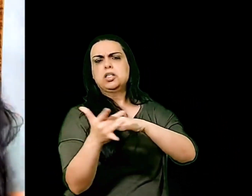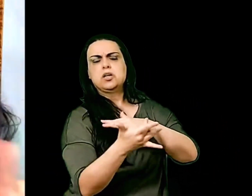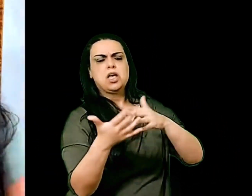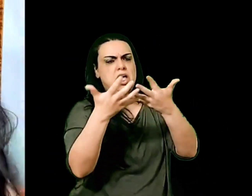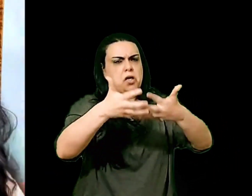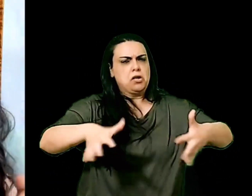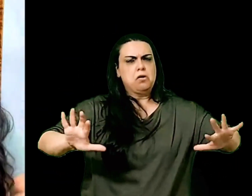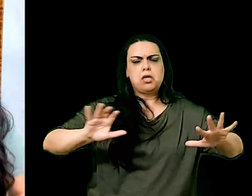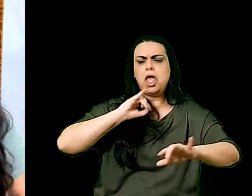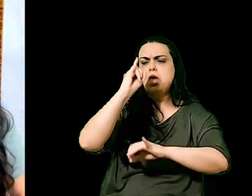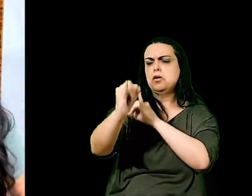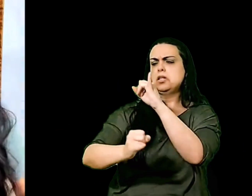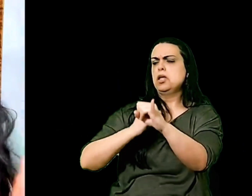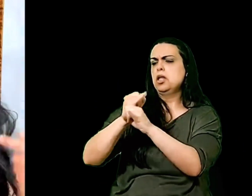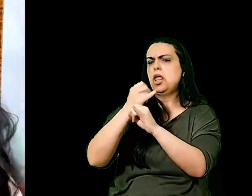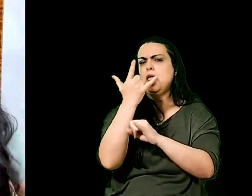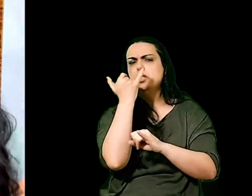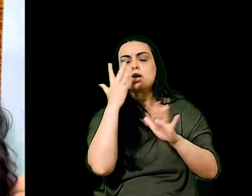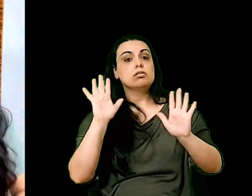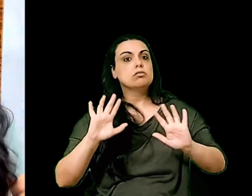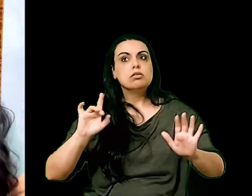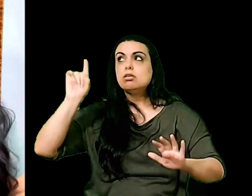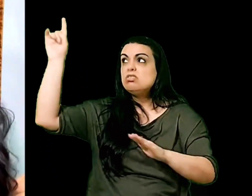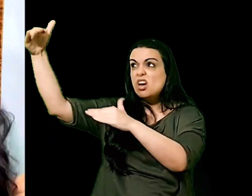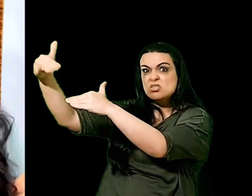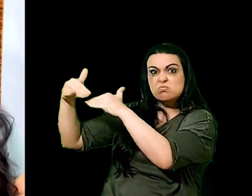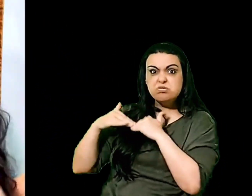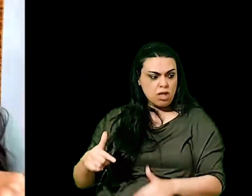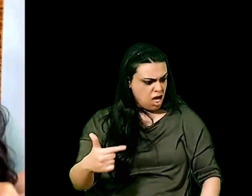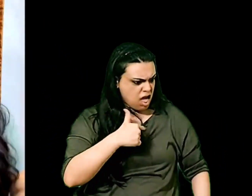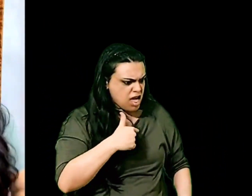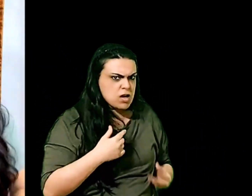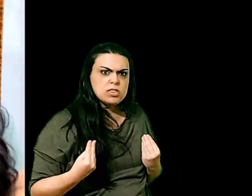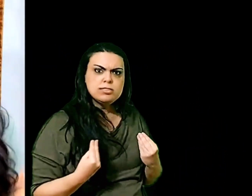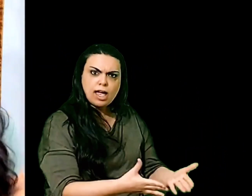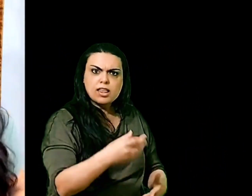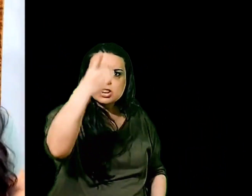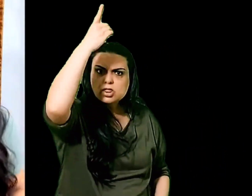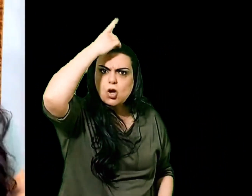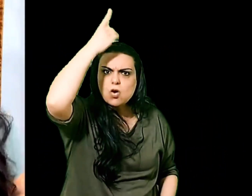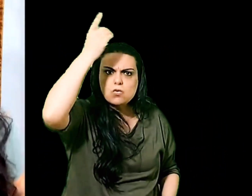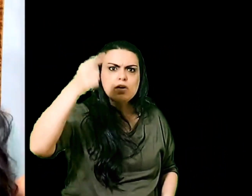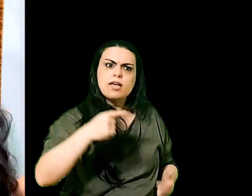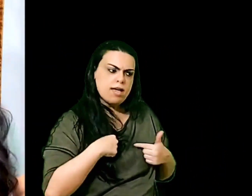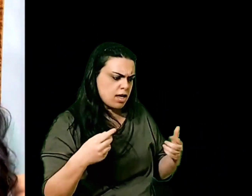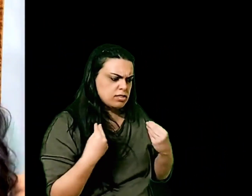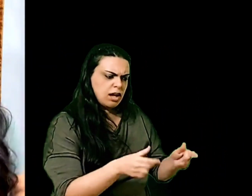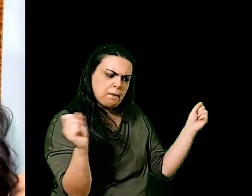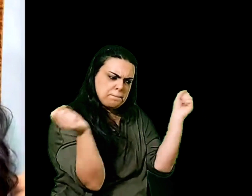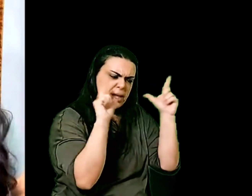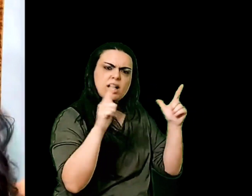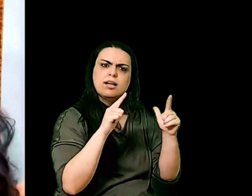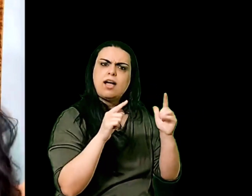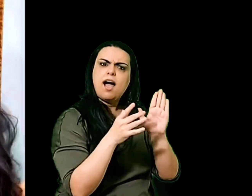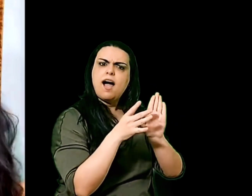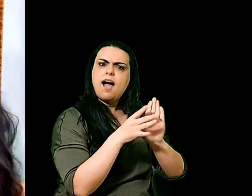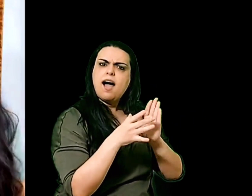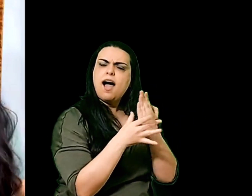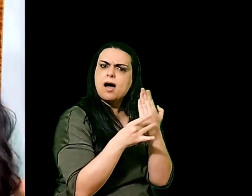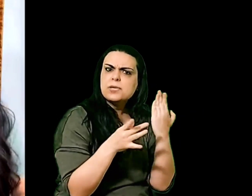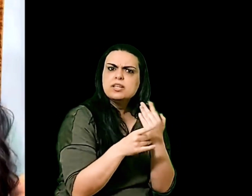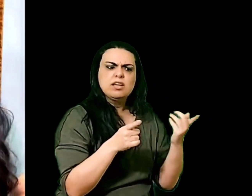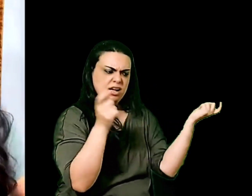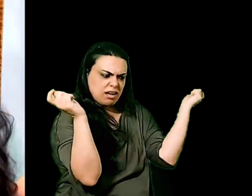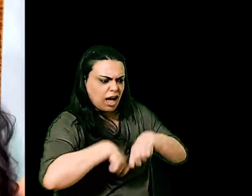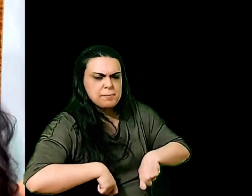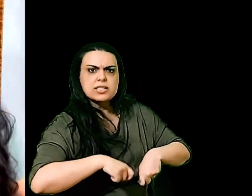movimento, por não querer entrar nisso. E o Senhor falando pra mim, eu que fiz isso na sua vida. Eu te dei esse dom. Eu tenho despertado